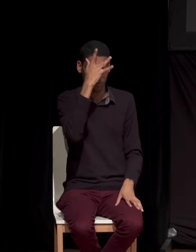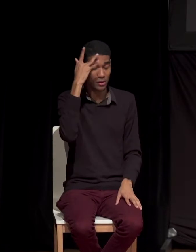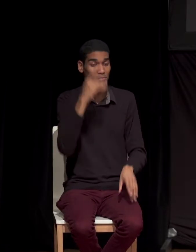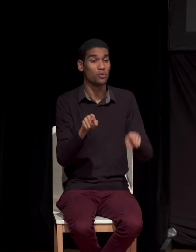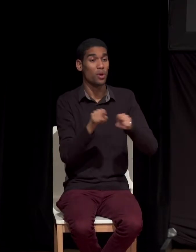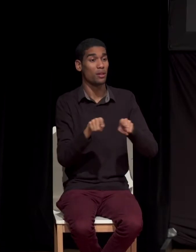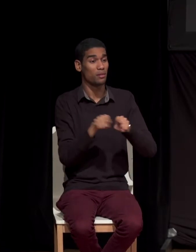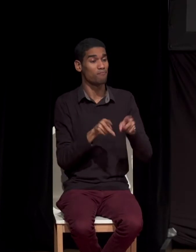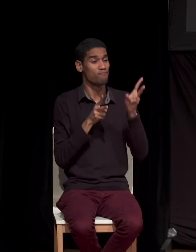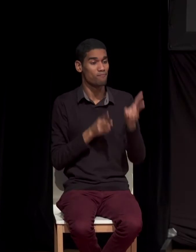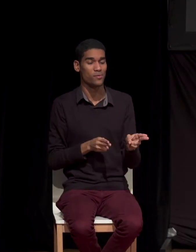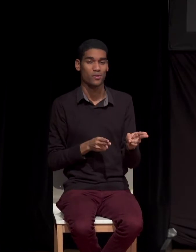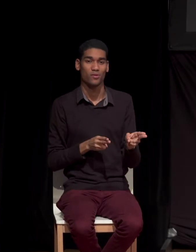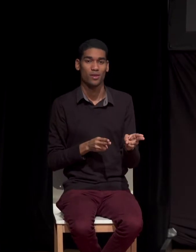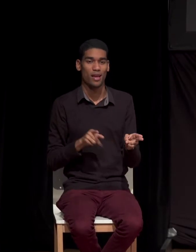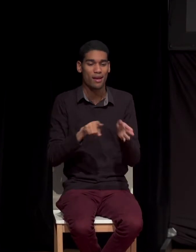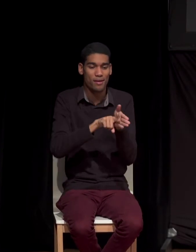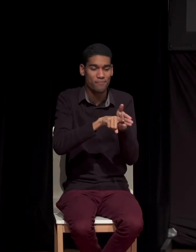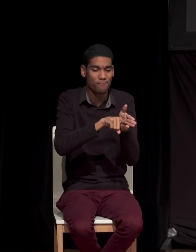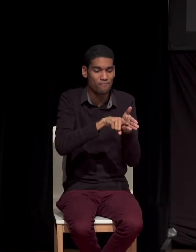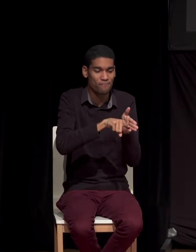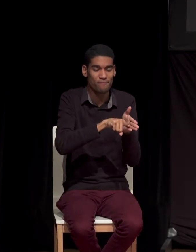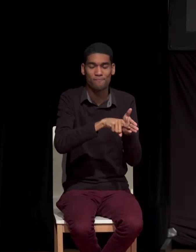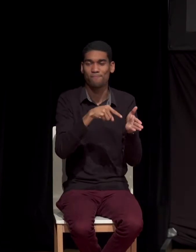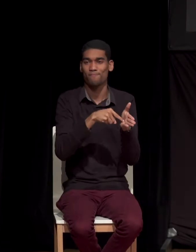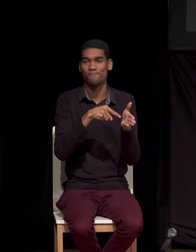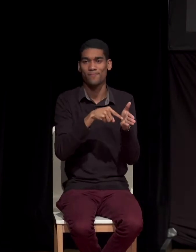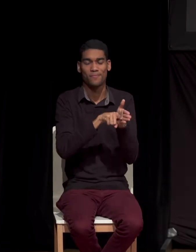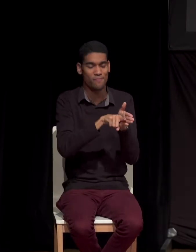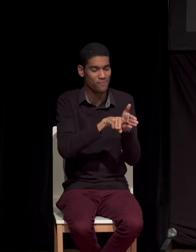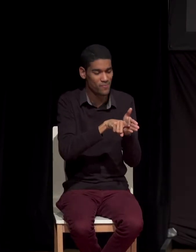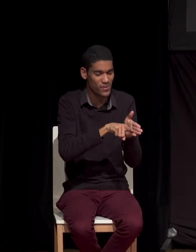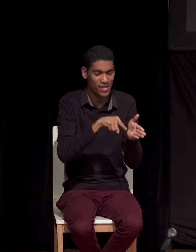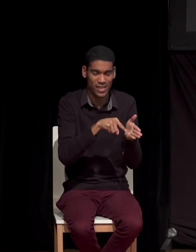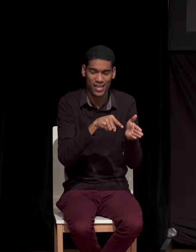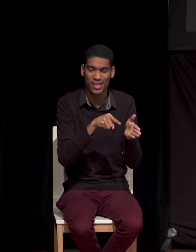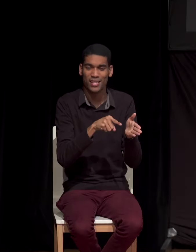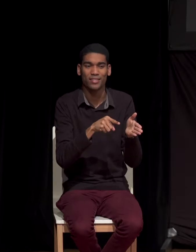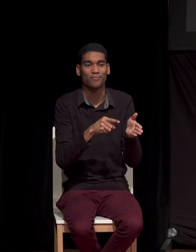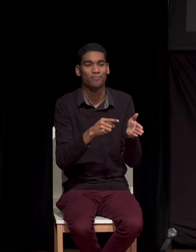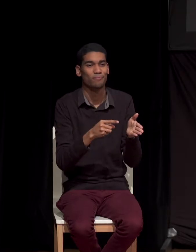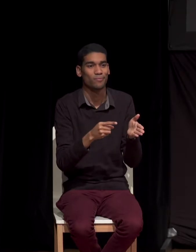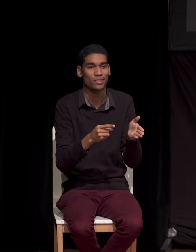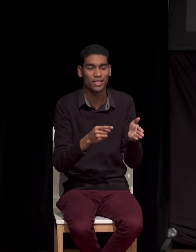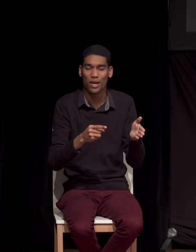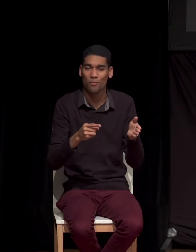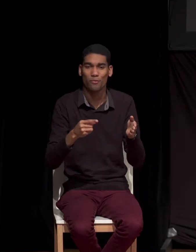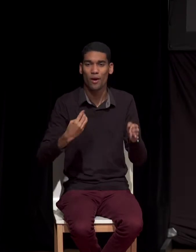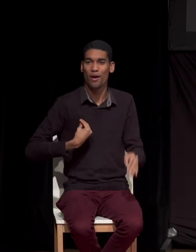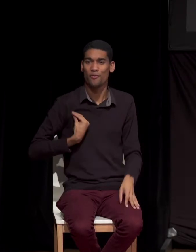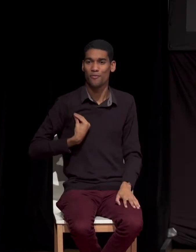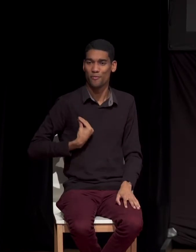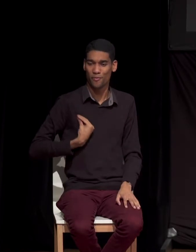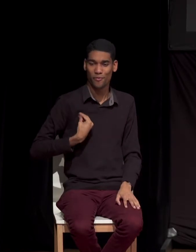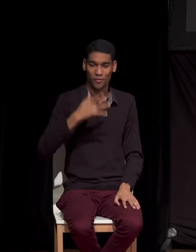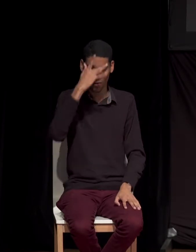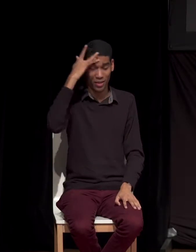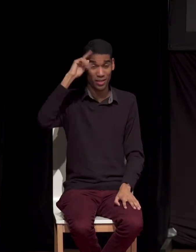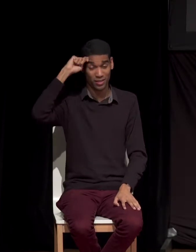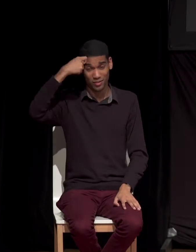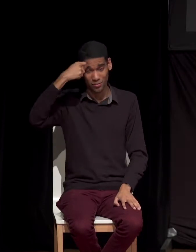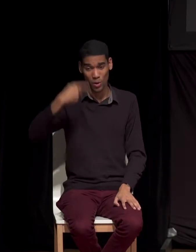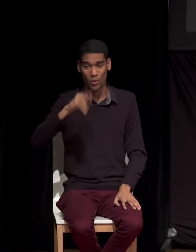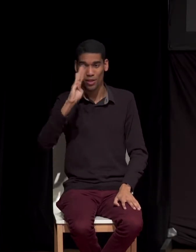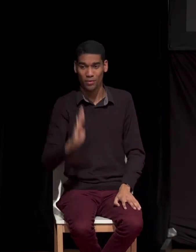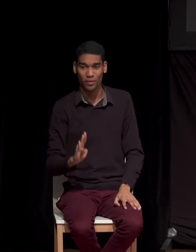de relevância. Essas pesquisas têm conexão com uma realidade concreta dos negros no Brasil ou da